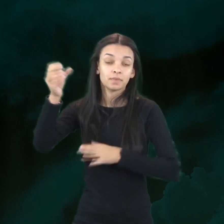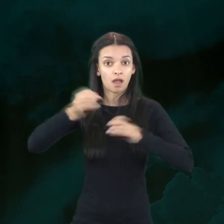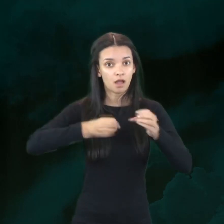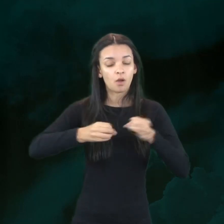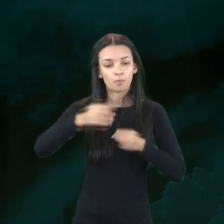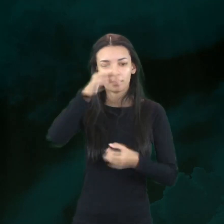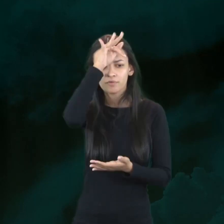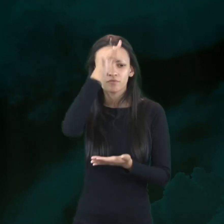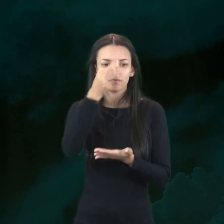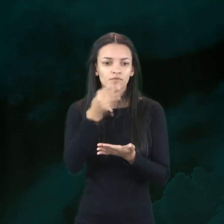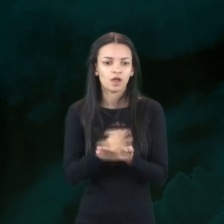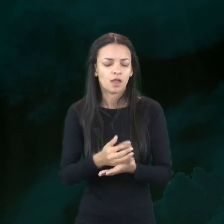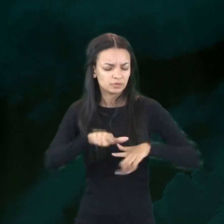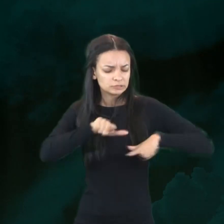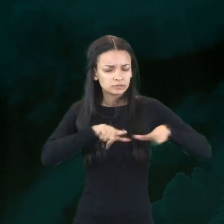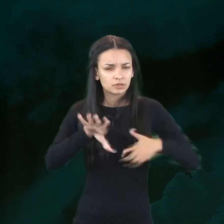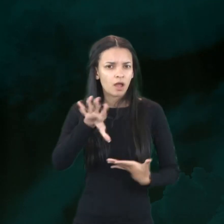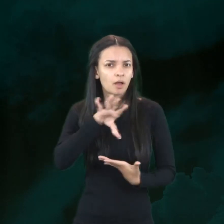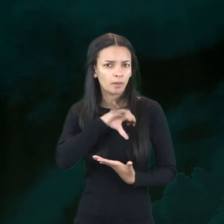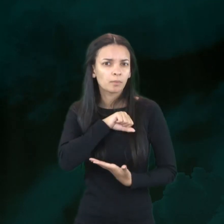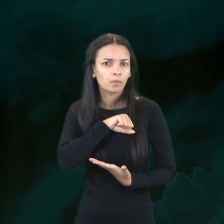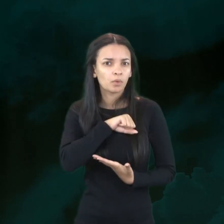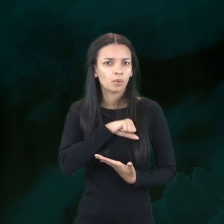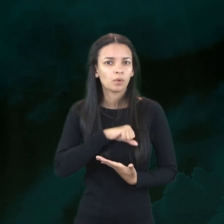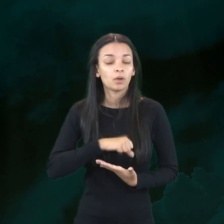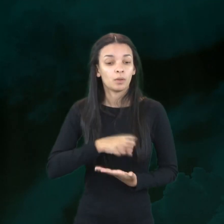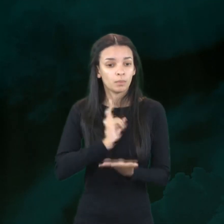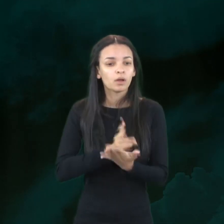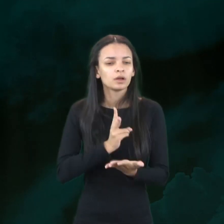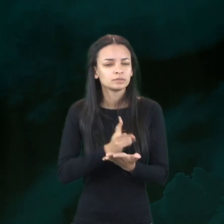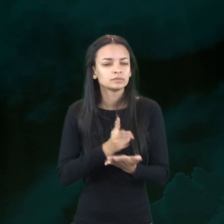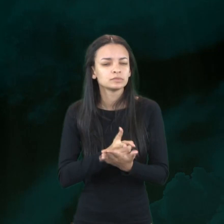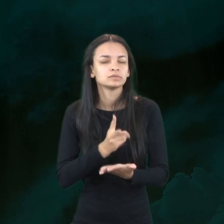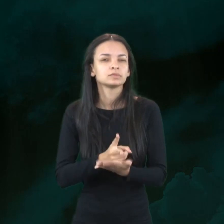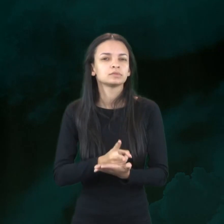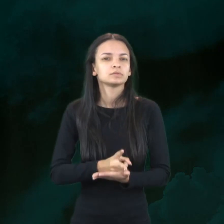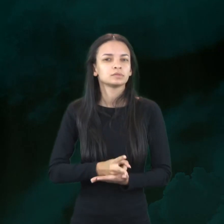pelo labor de amor, pela perseverança e esperança